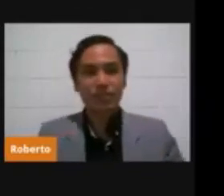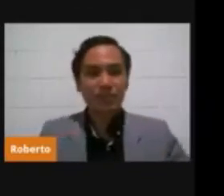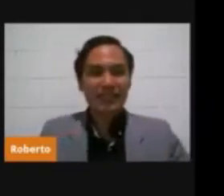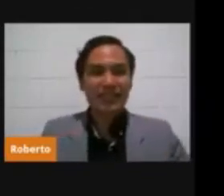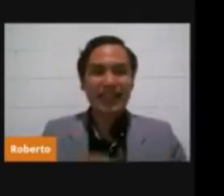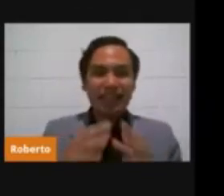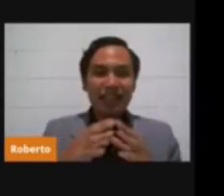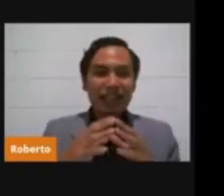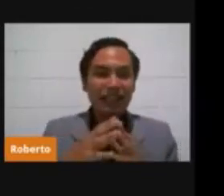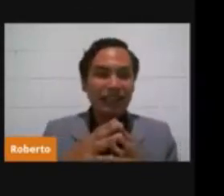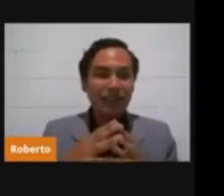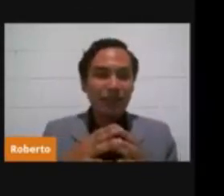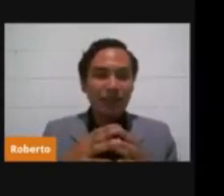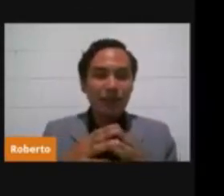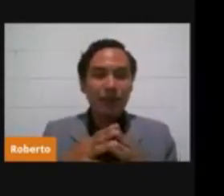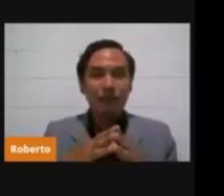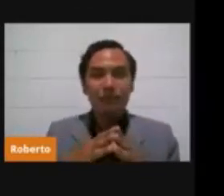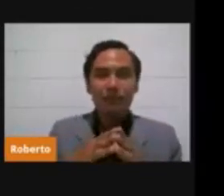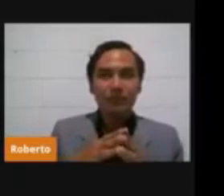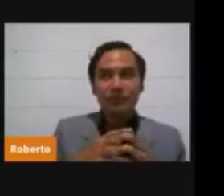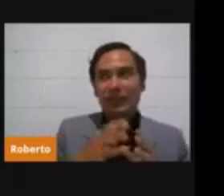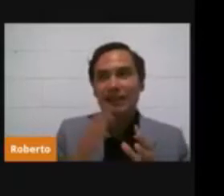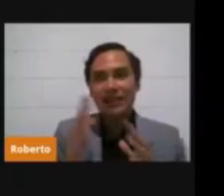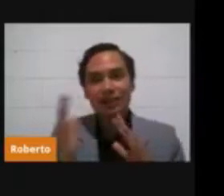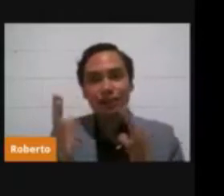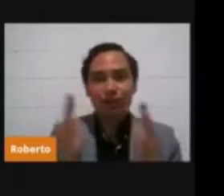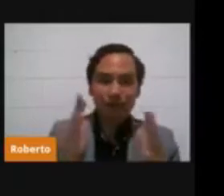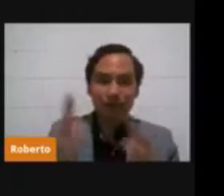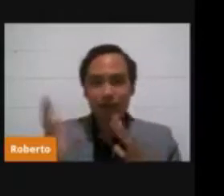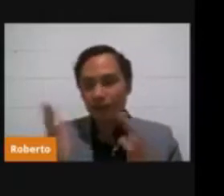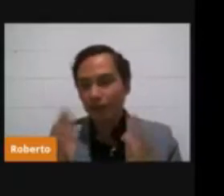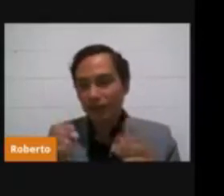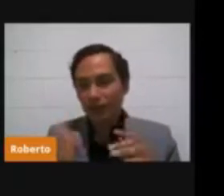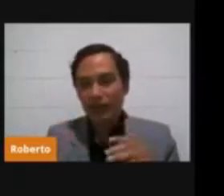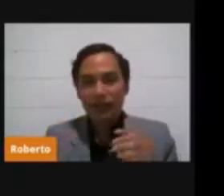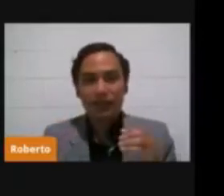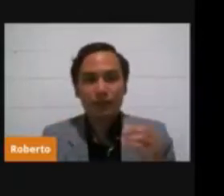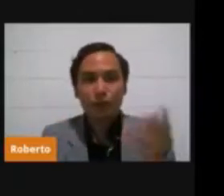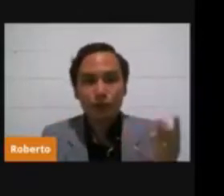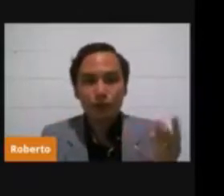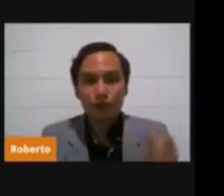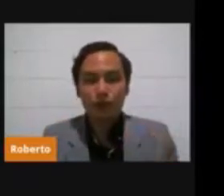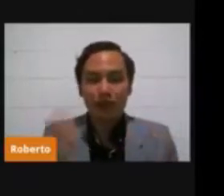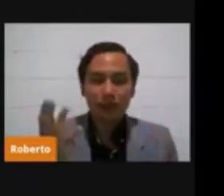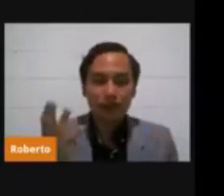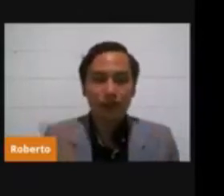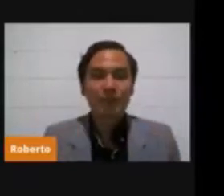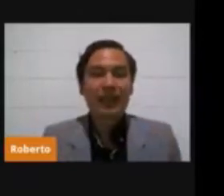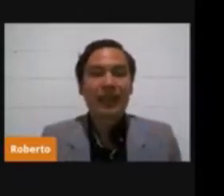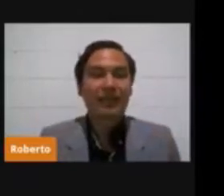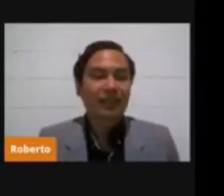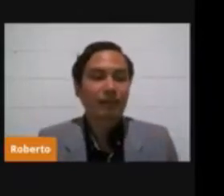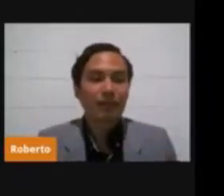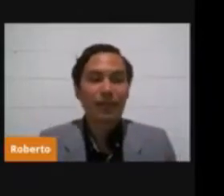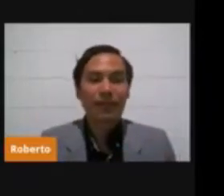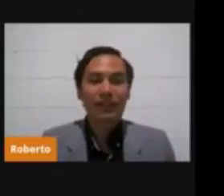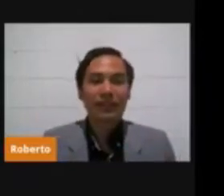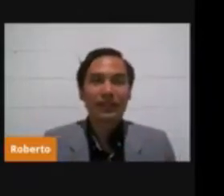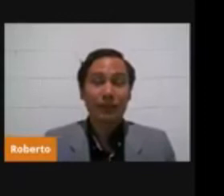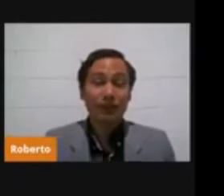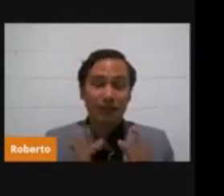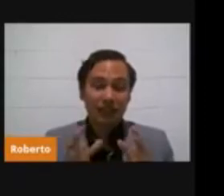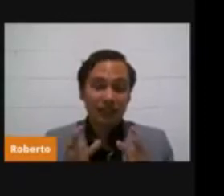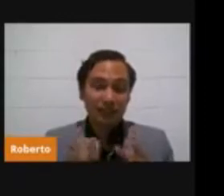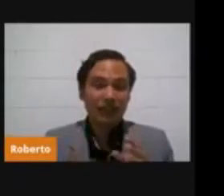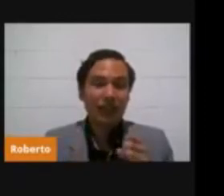Entonces, muchas veces, y aquí el término, y a veces uno se puede confundir, es mudo, sordito. A ver,